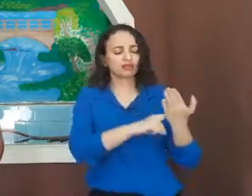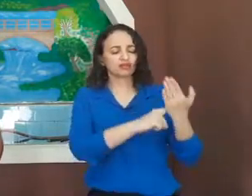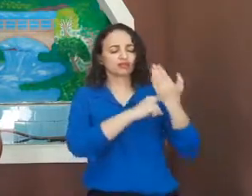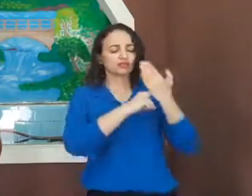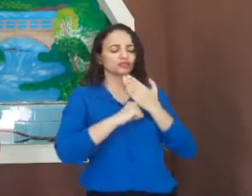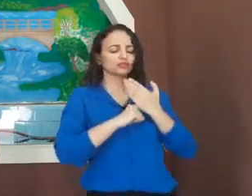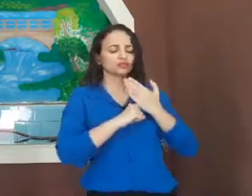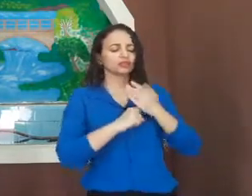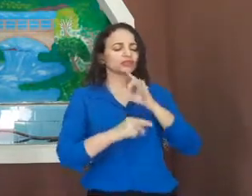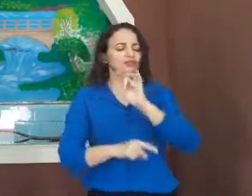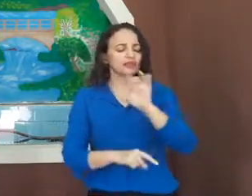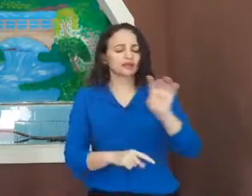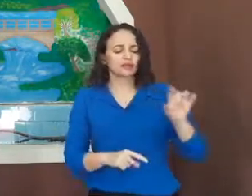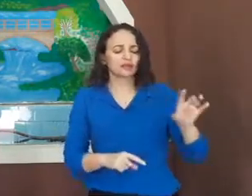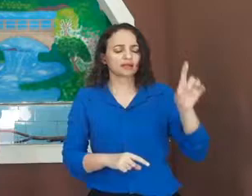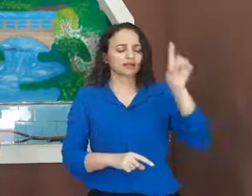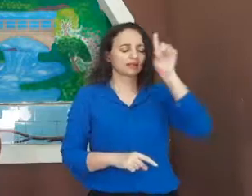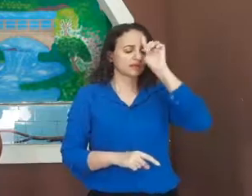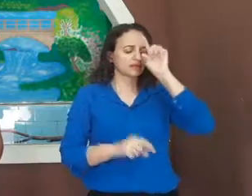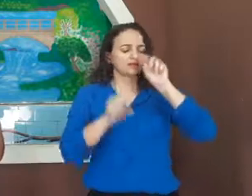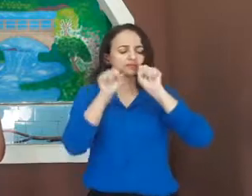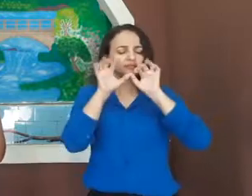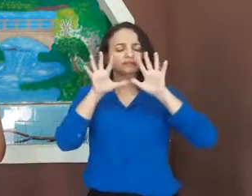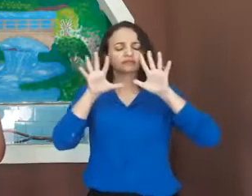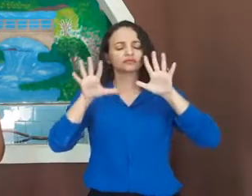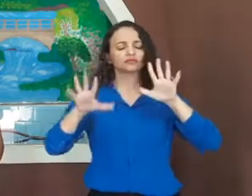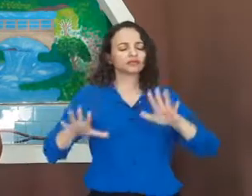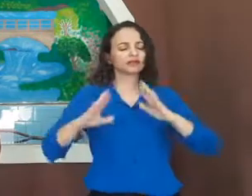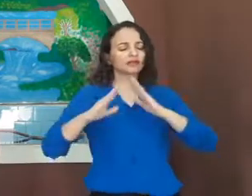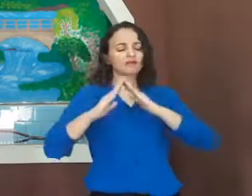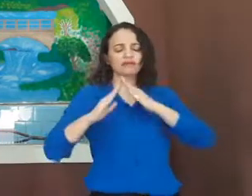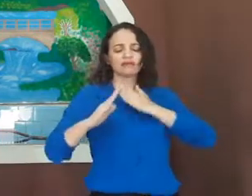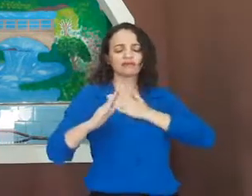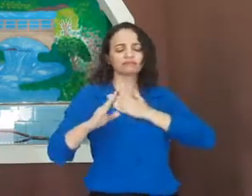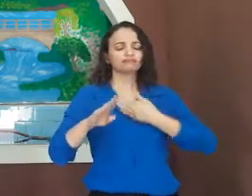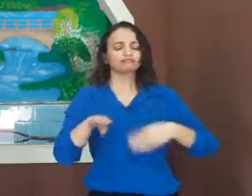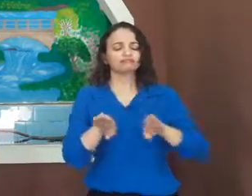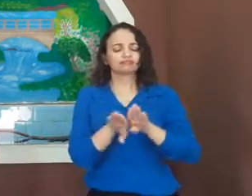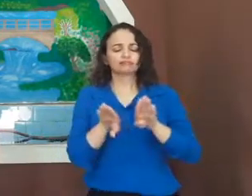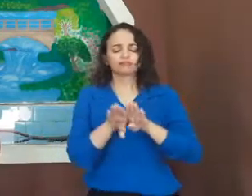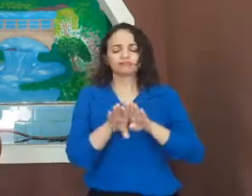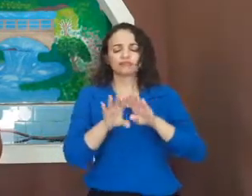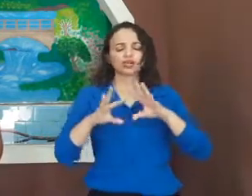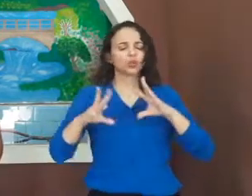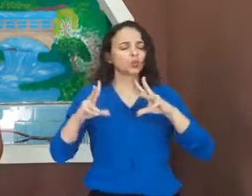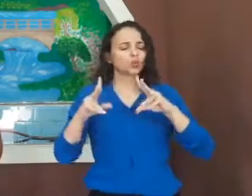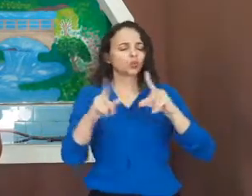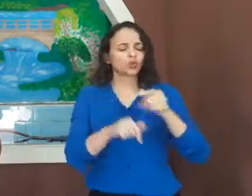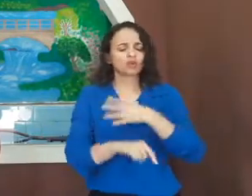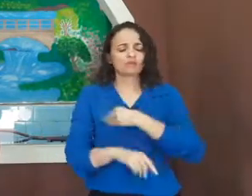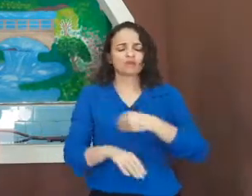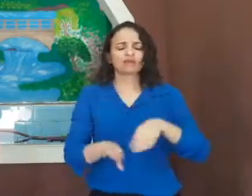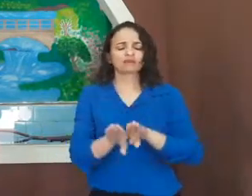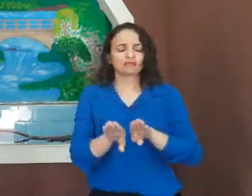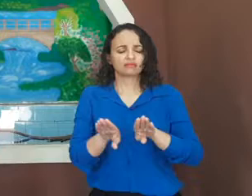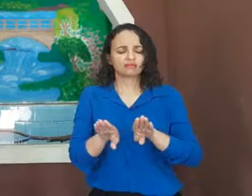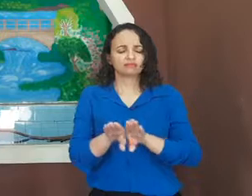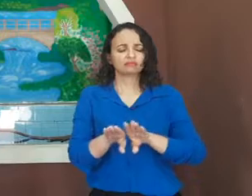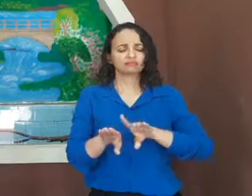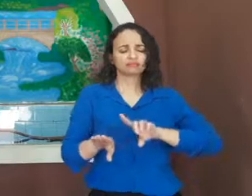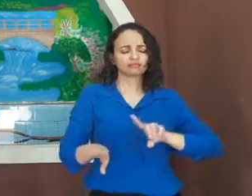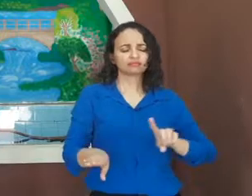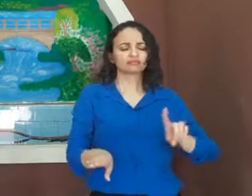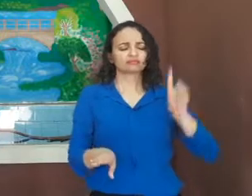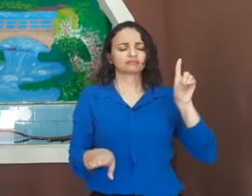cada momento, a cada dia. Amém. Pai, abençoa o meu lar, abençoa minha família, todos os meus filhos, onde estiverem nesta manhã. O Senhor esteja